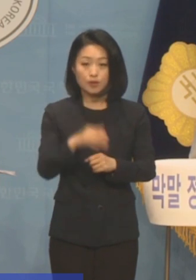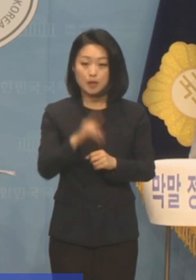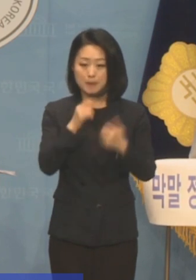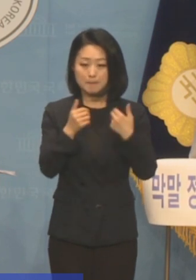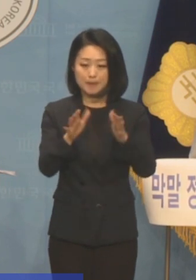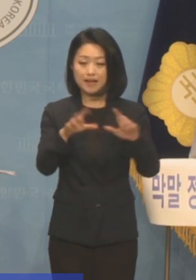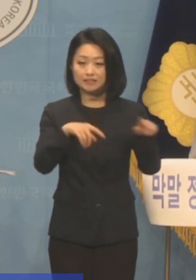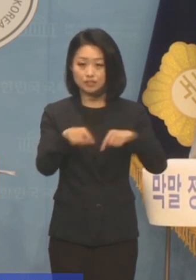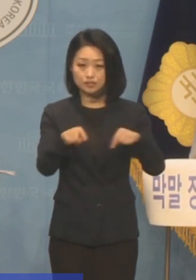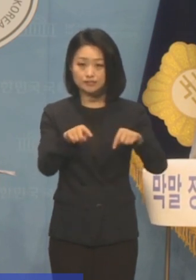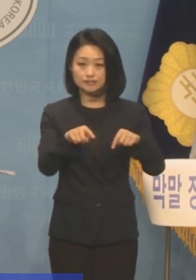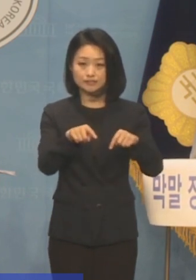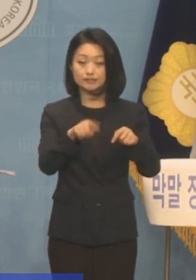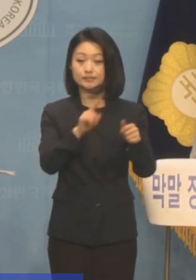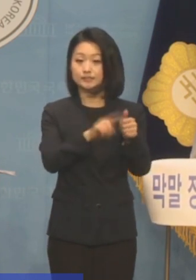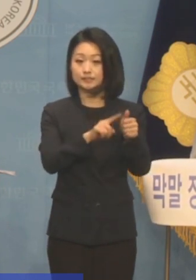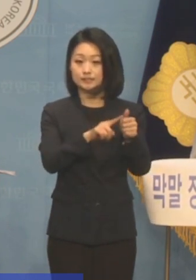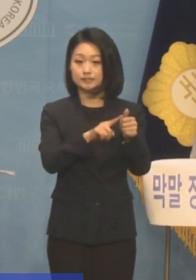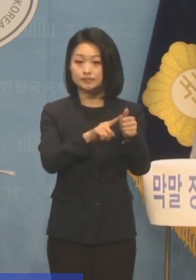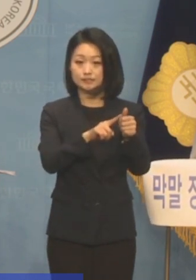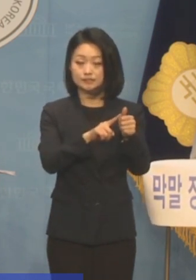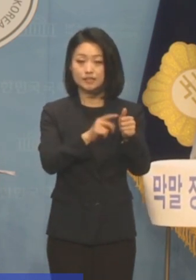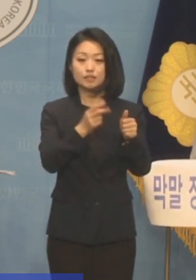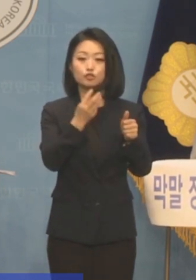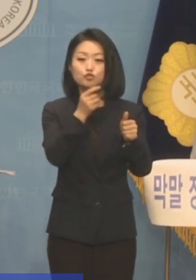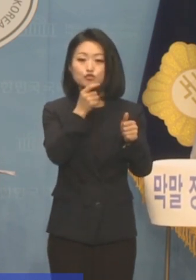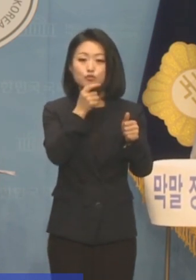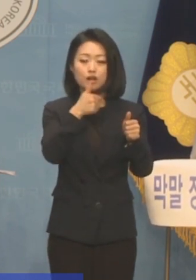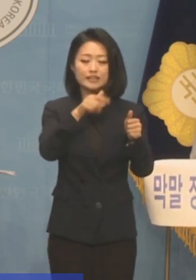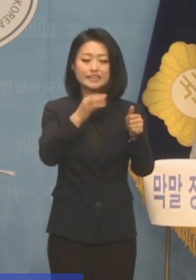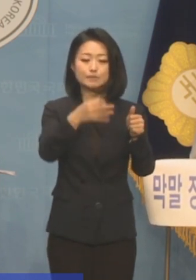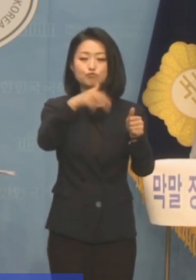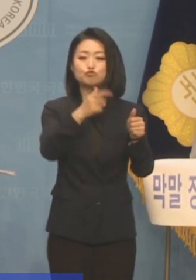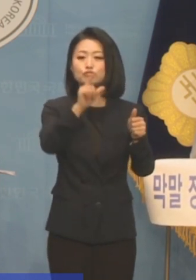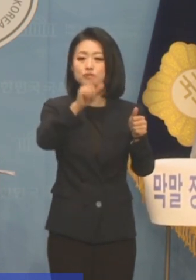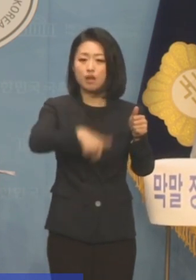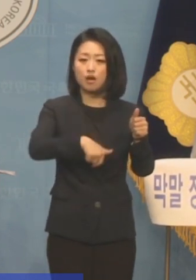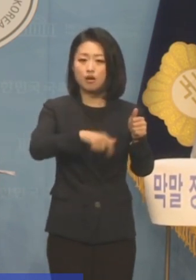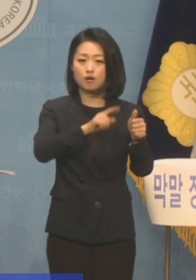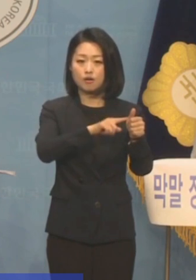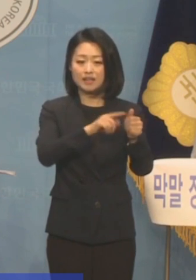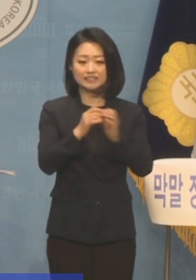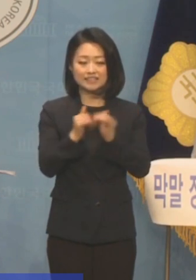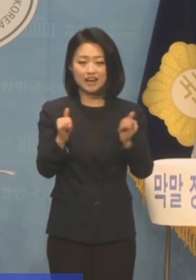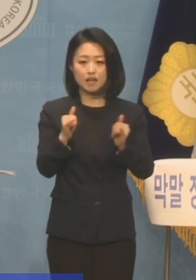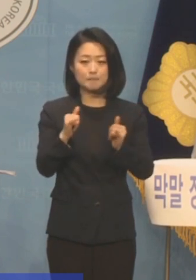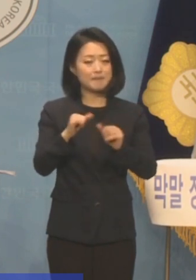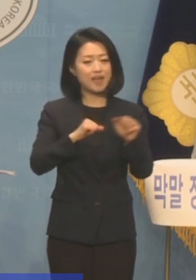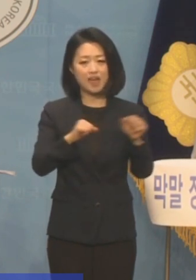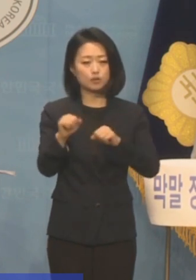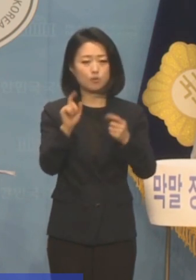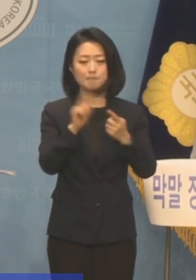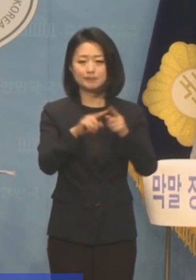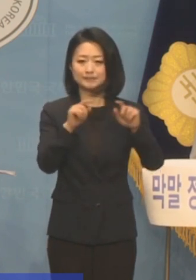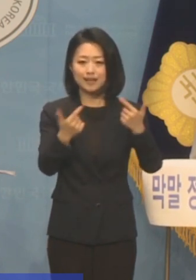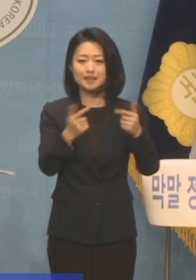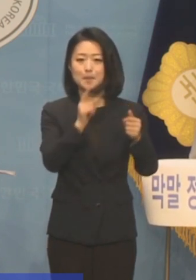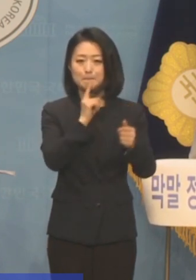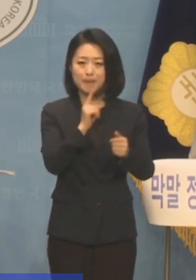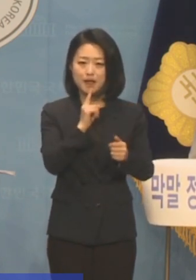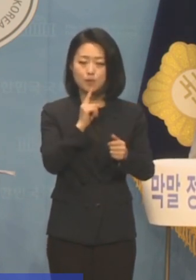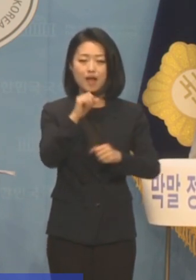막말 정치의 선봉선 수원정 김준혁 후보의 언행을 보면 인간이 해서는 안될서는 안 될